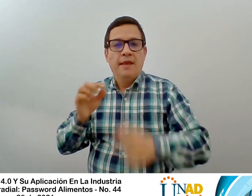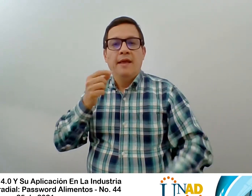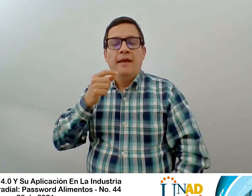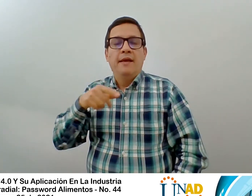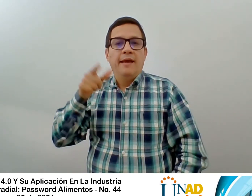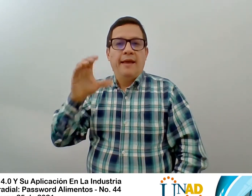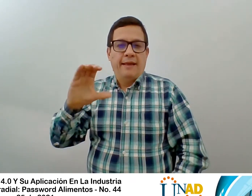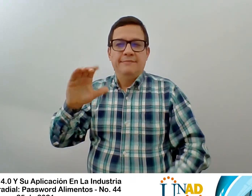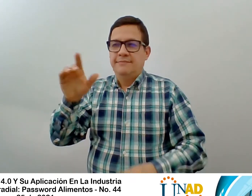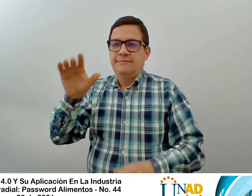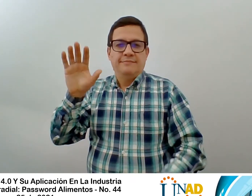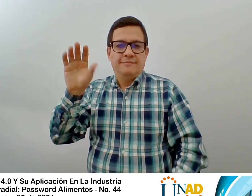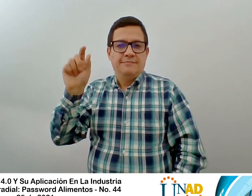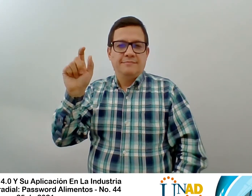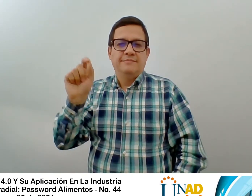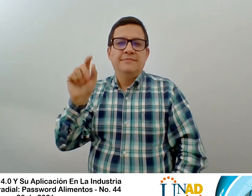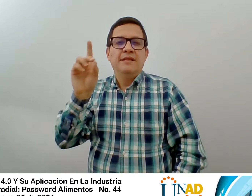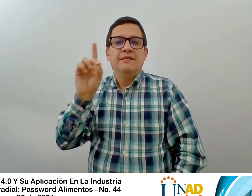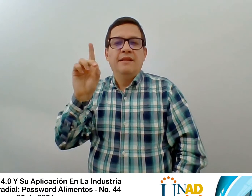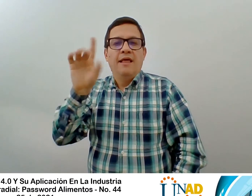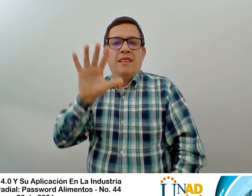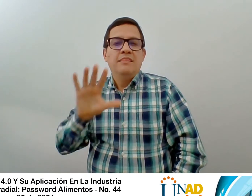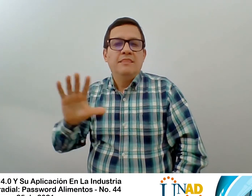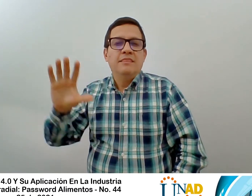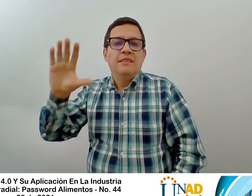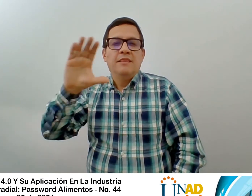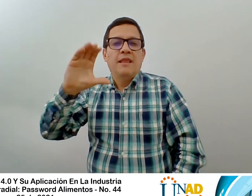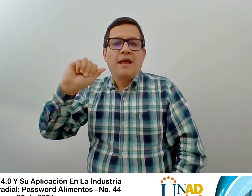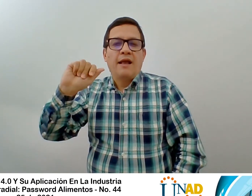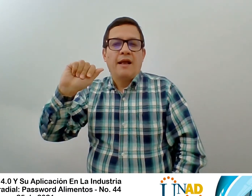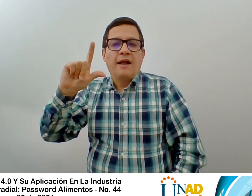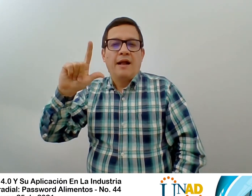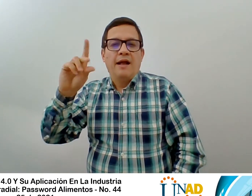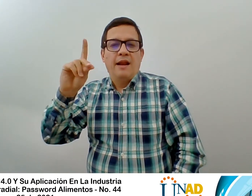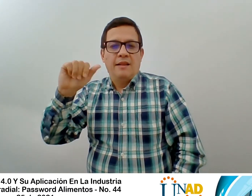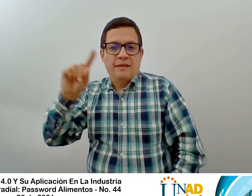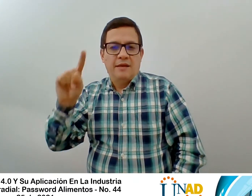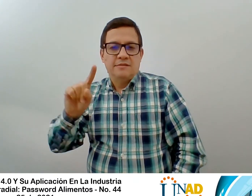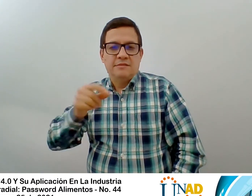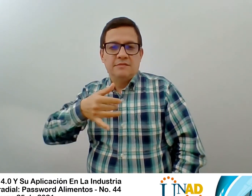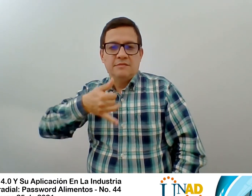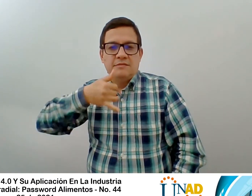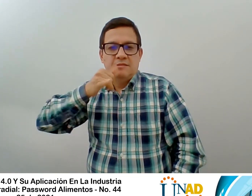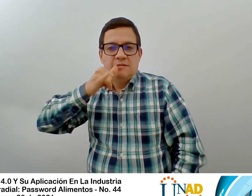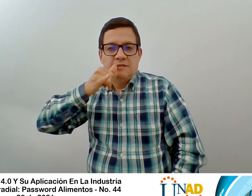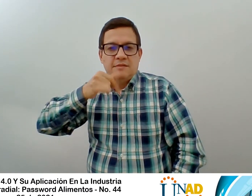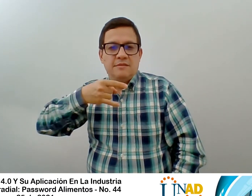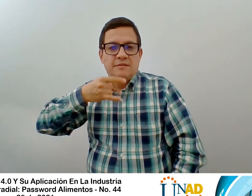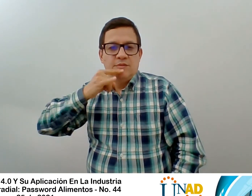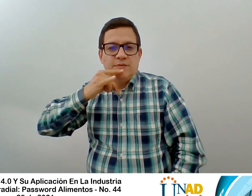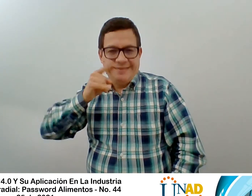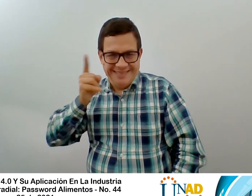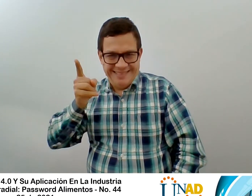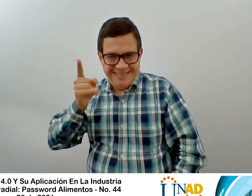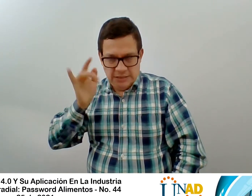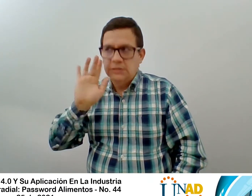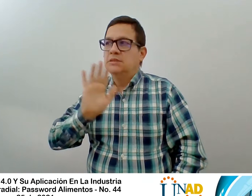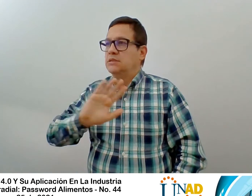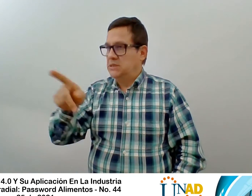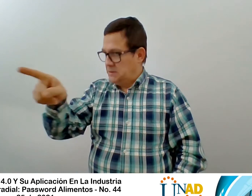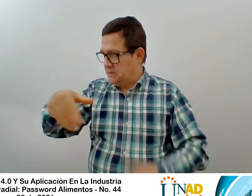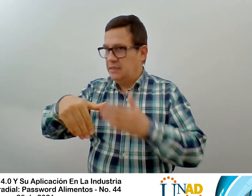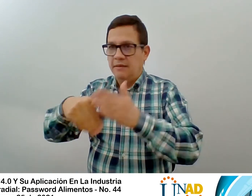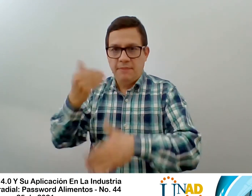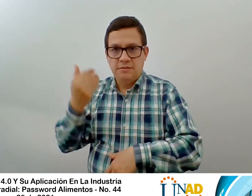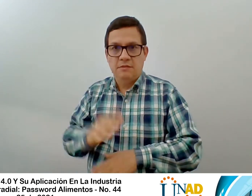que ha dado un paso adelante. Sin embargo, son avances individuales, es decir, no podemos en este momento todavía hablar